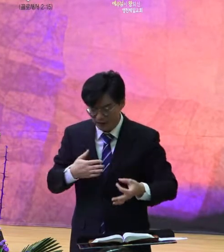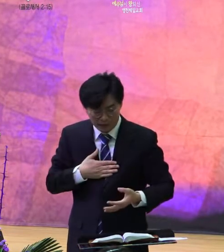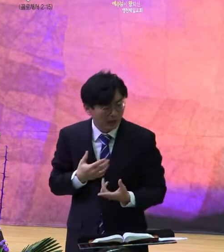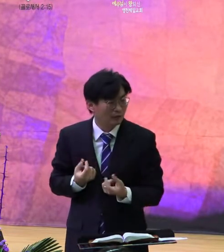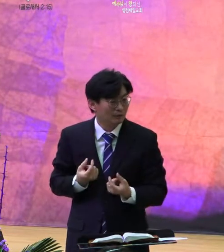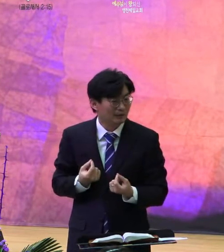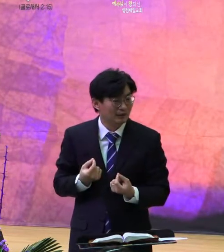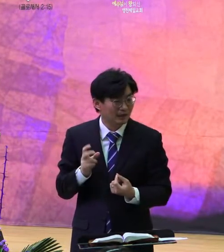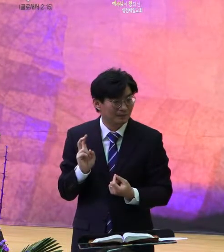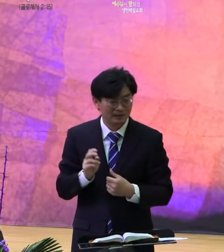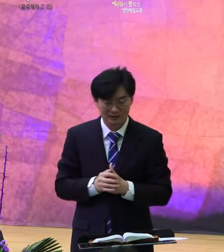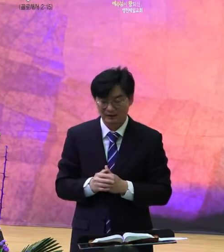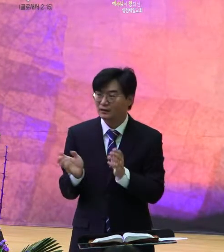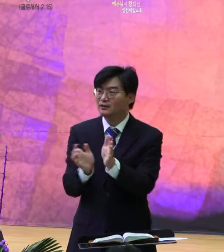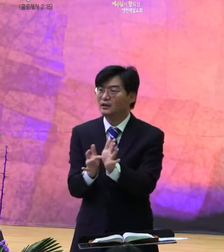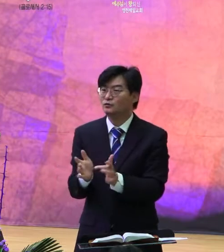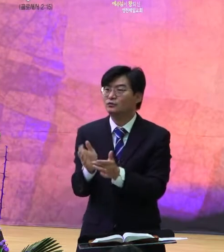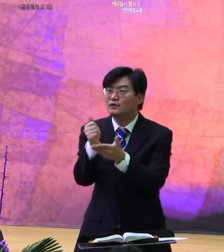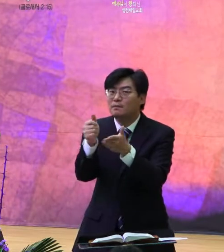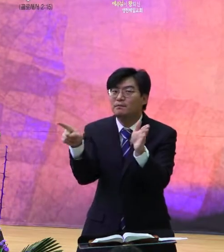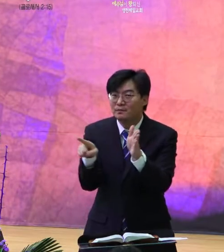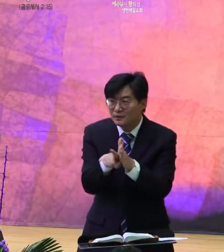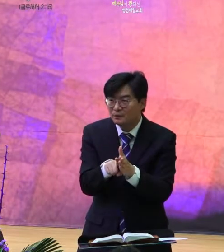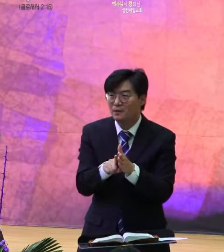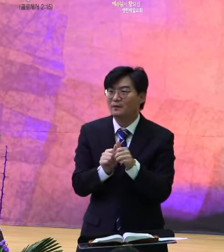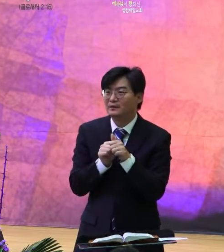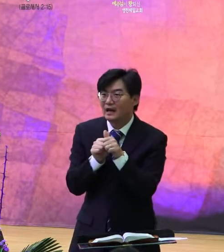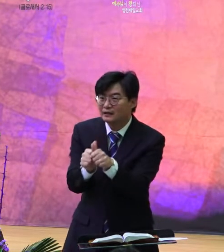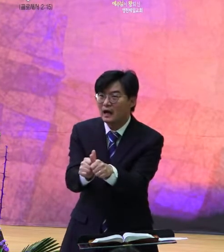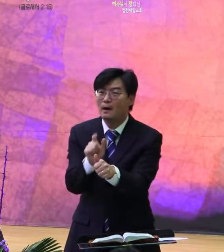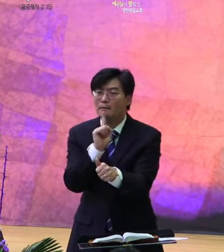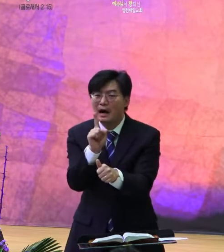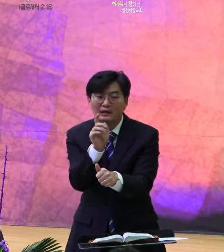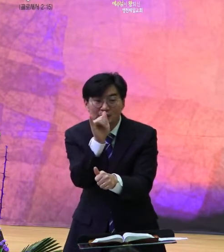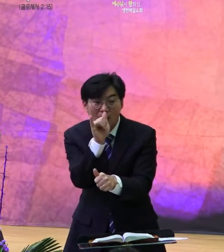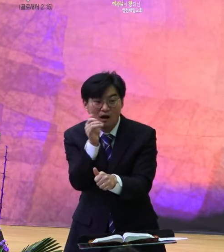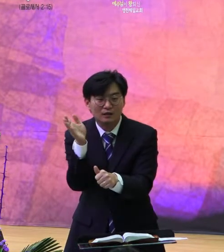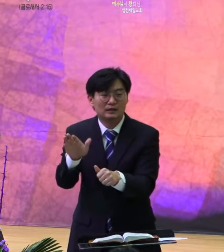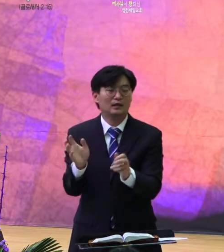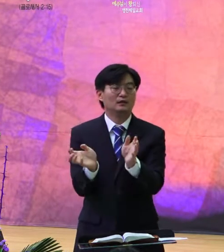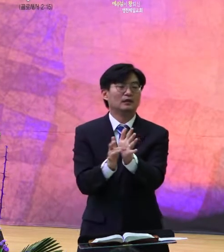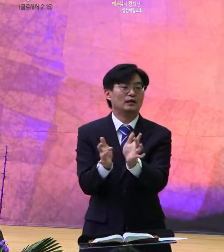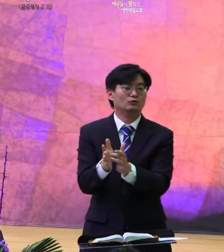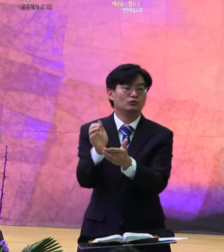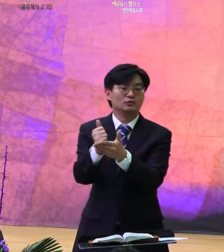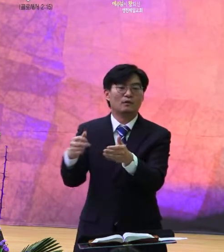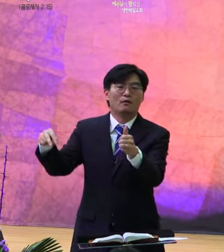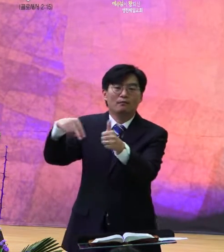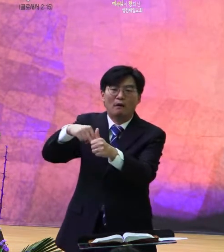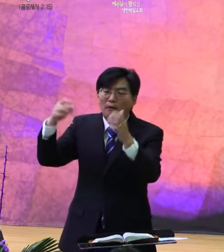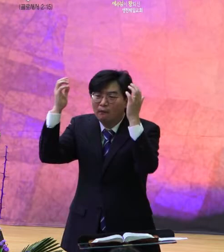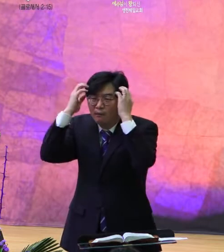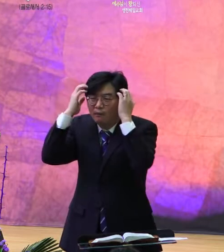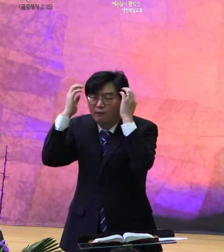예수님을 믿노라 하고 예수님을 따른다고 하면서도 정작 예수님과 다른 길을 걸어가고